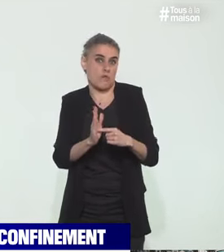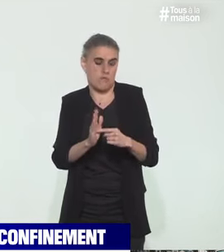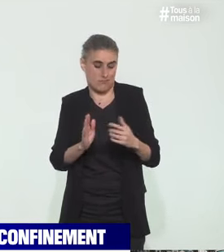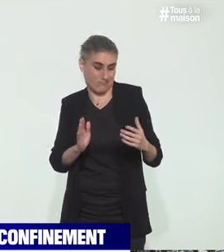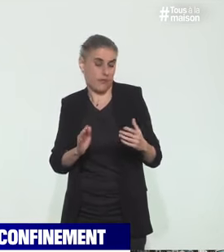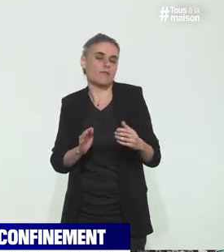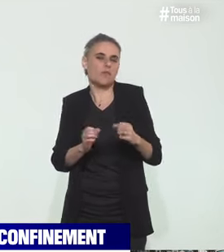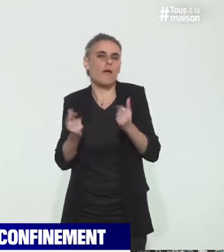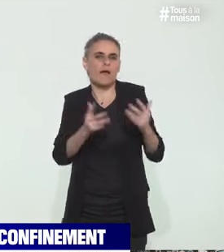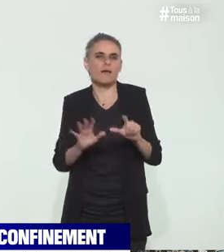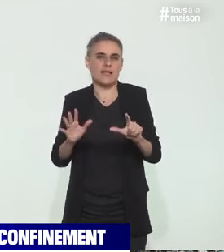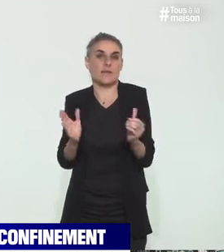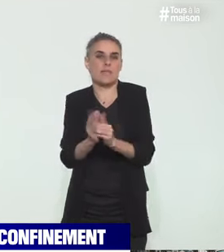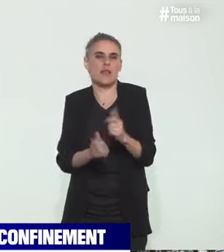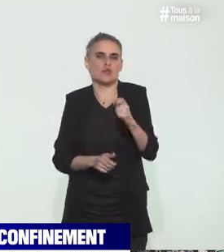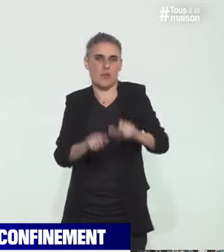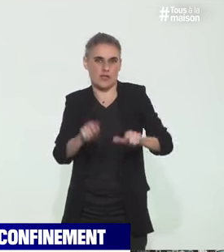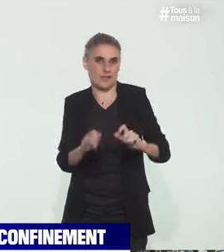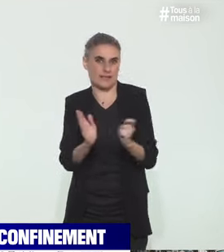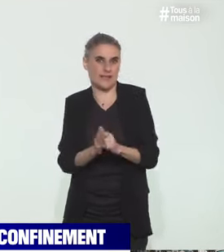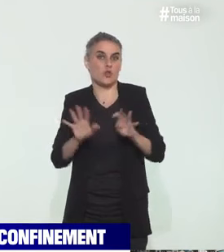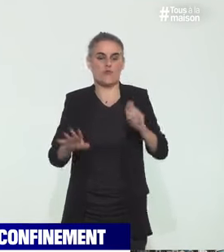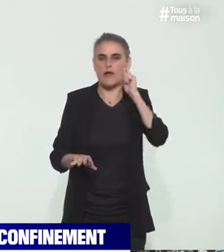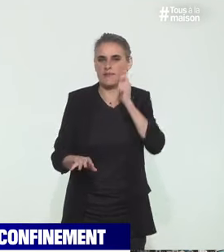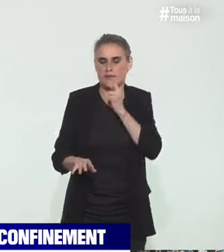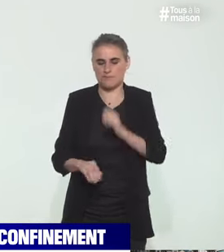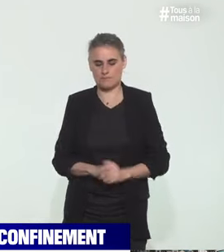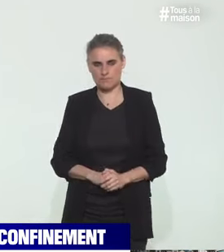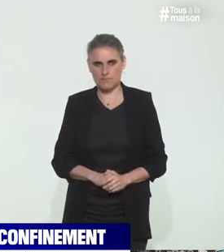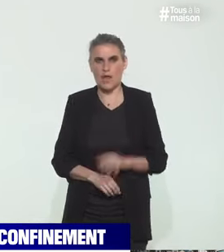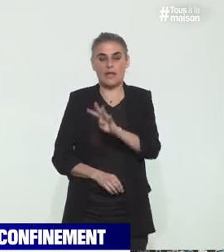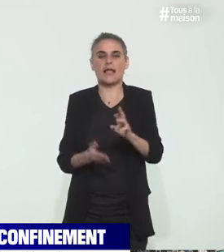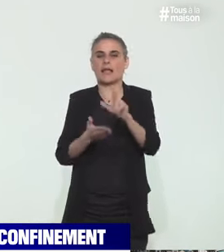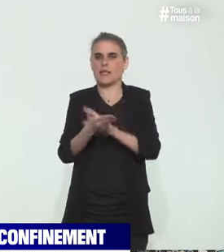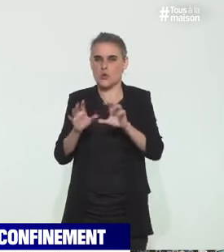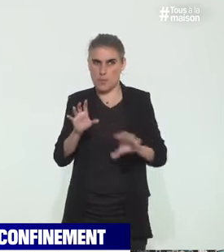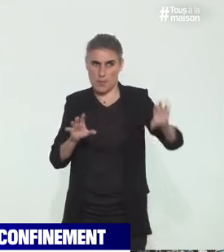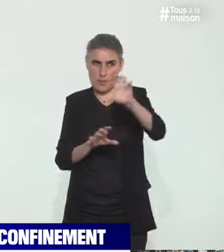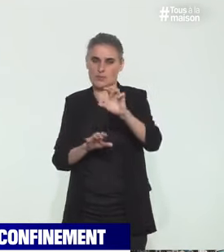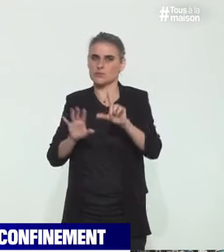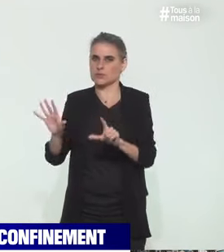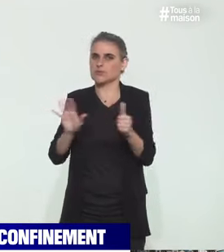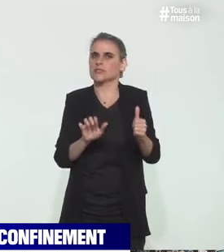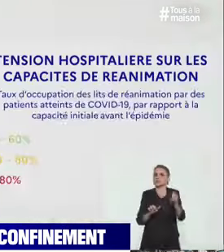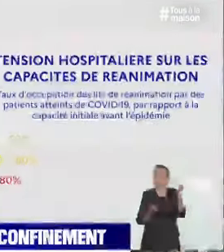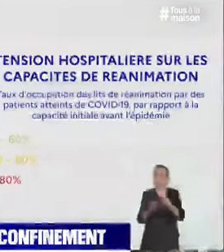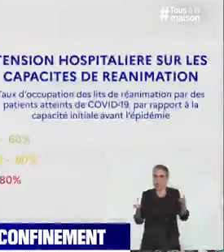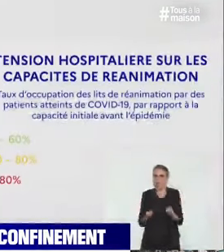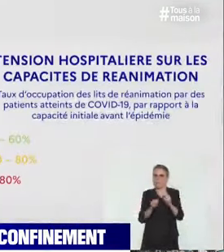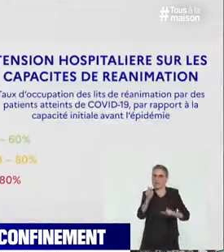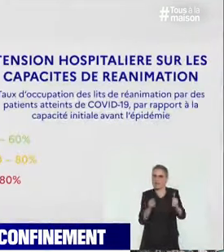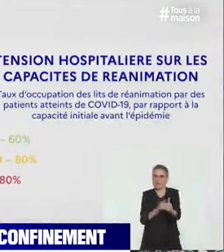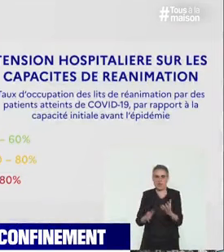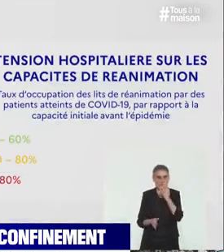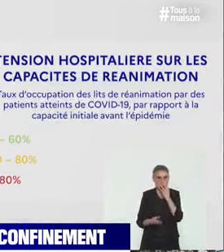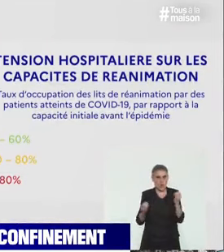7 200 le 9 avril. 4 régions concentrent 76% des hospitalisations en réanimation.